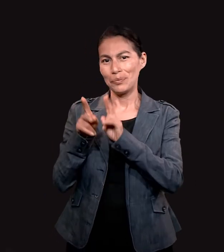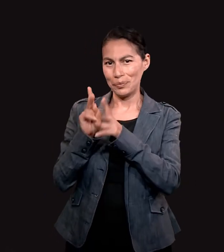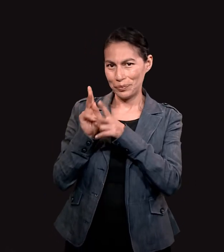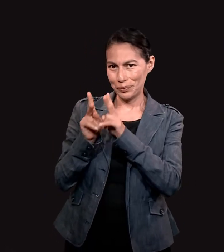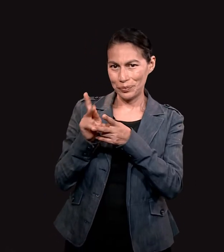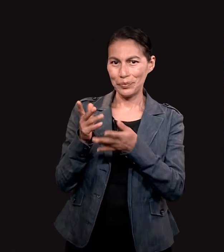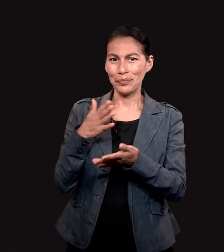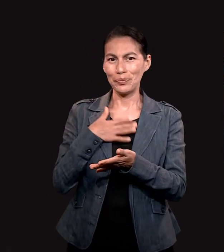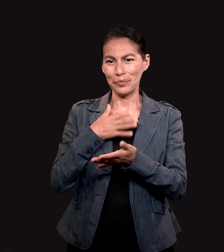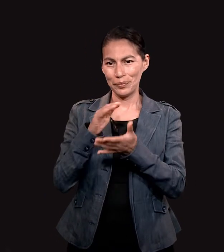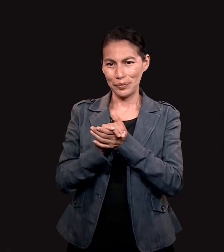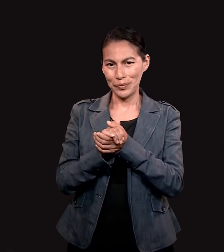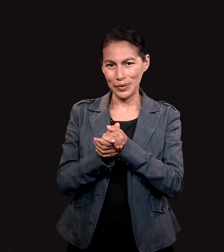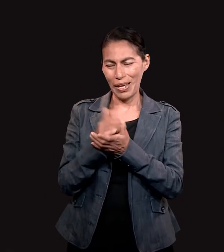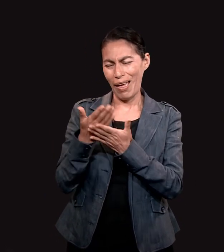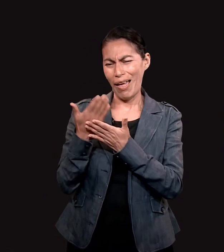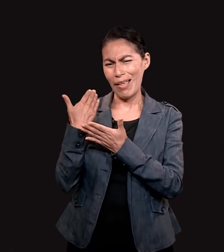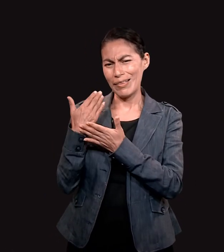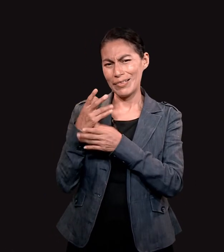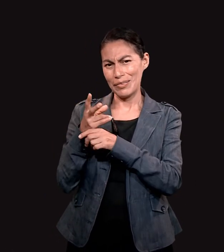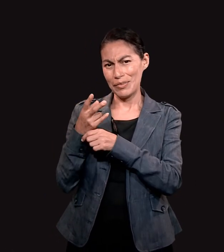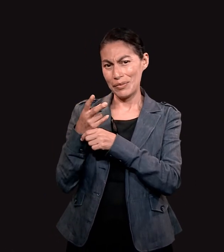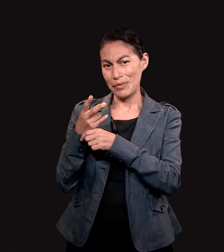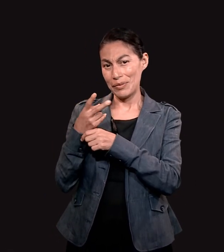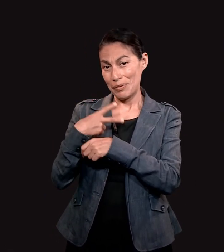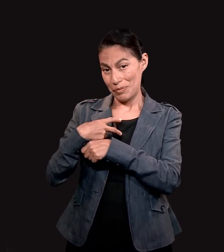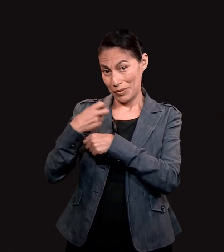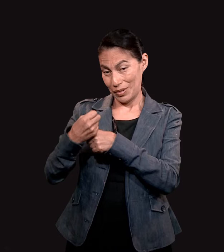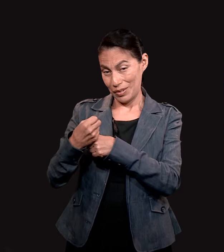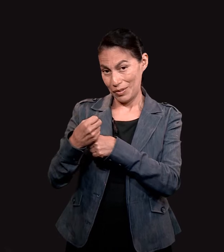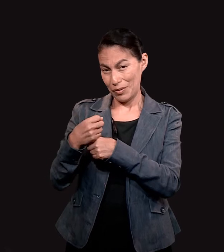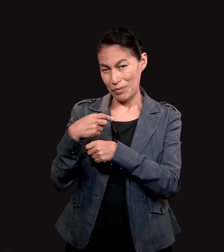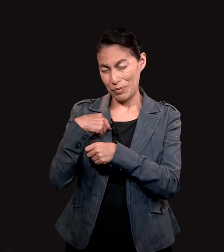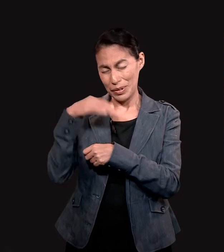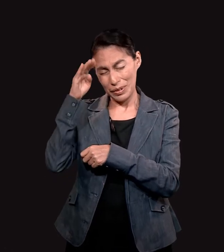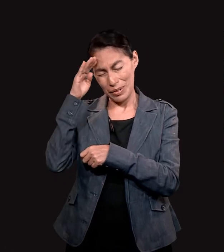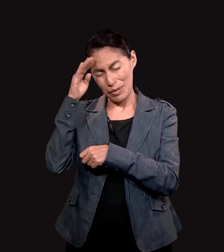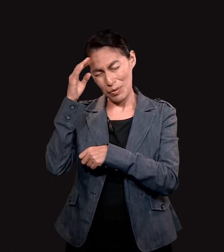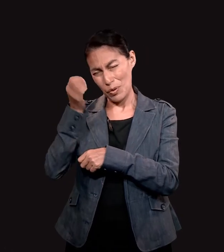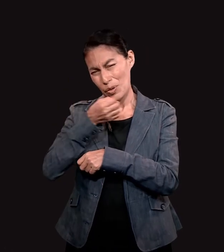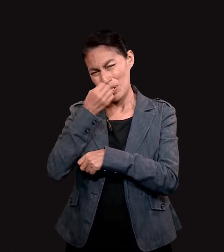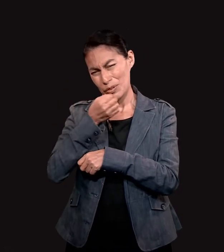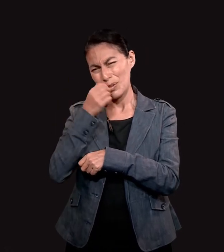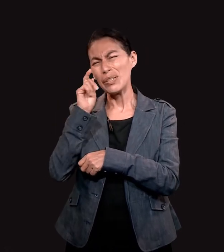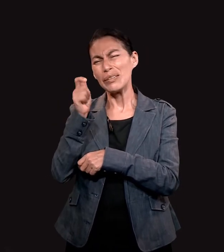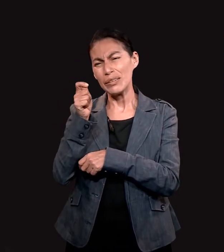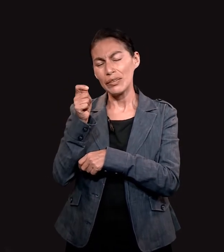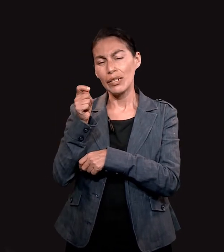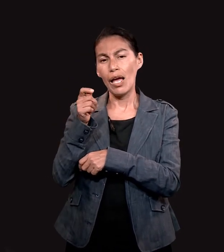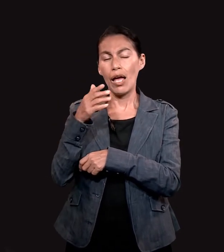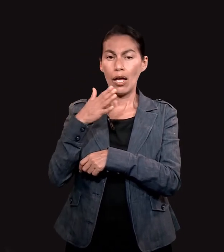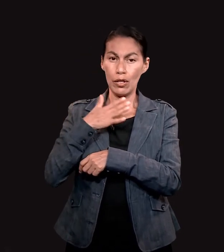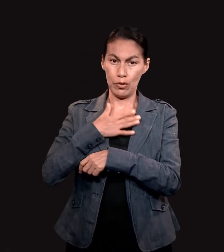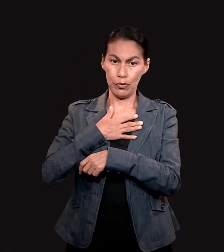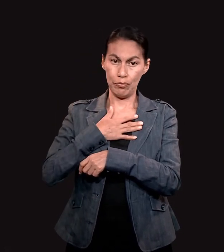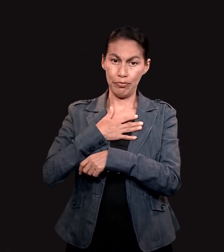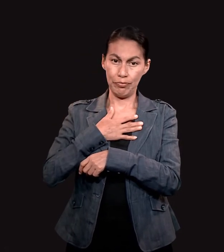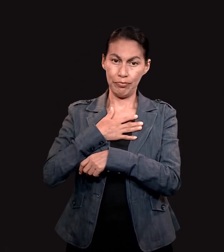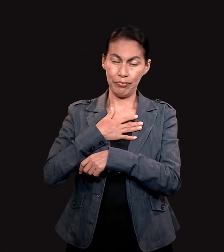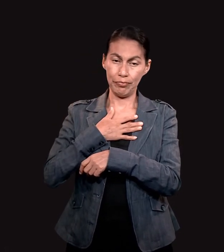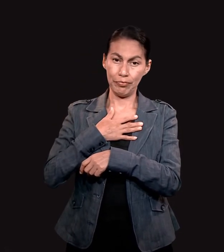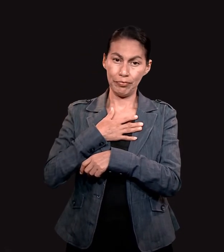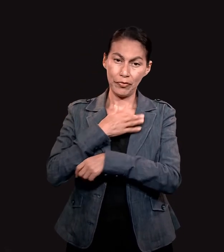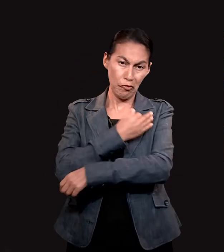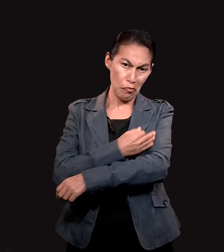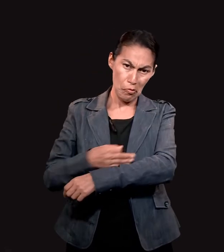con mi esposa, cuando nos invitaron, analizábamos qué era para nosotros la oración. Yo nací en un hogar cristiano, así